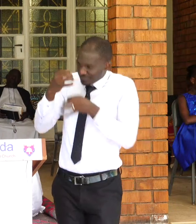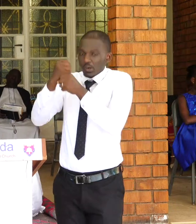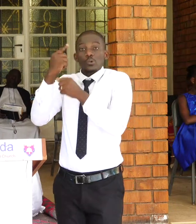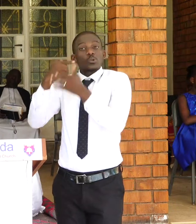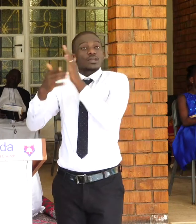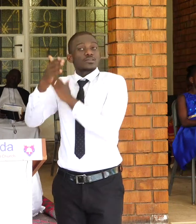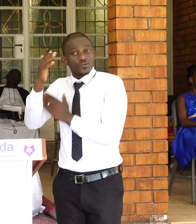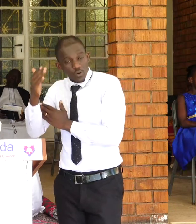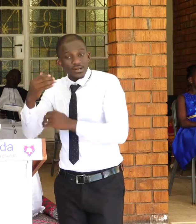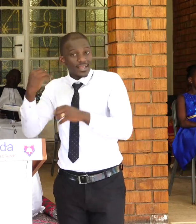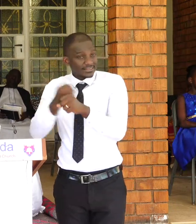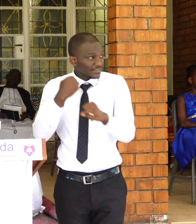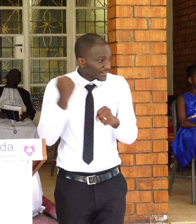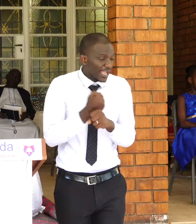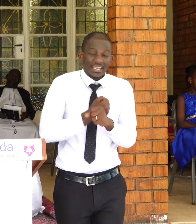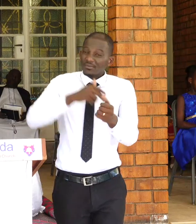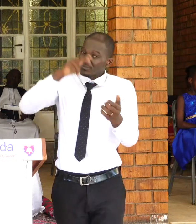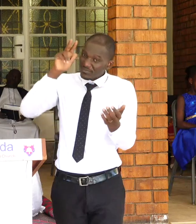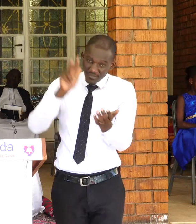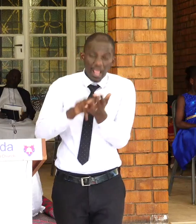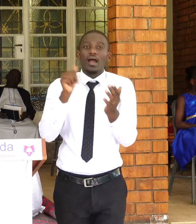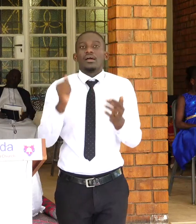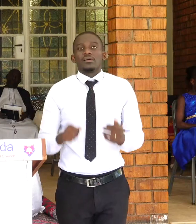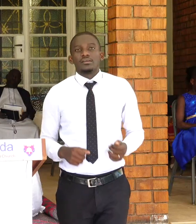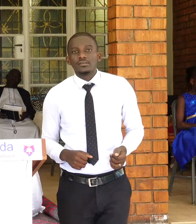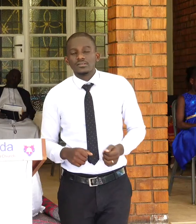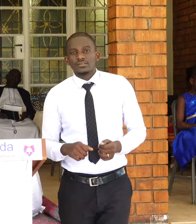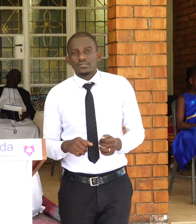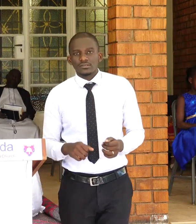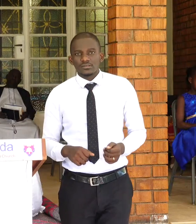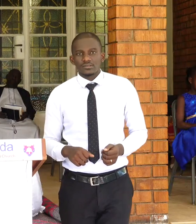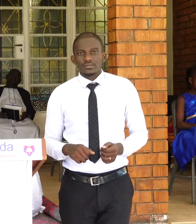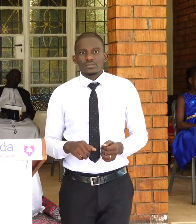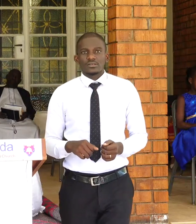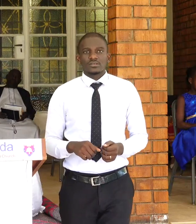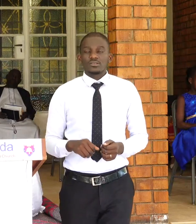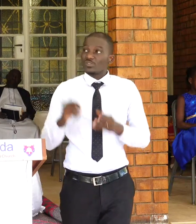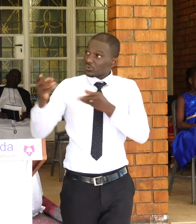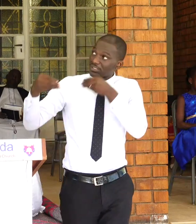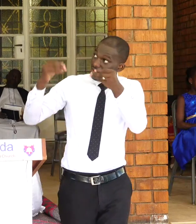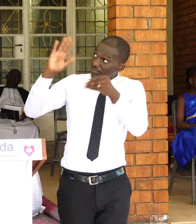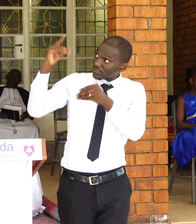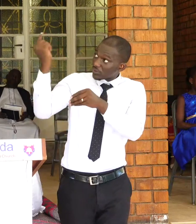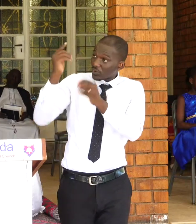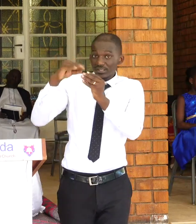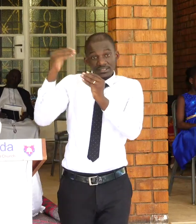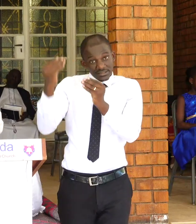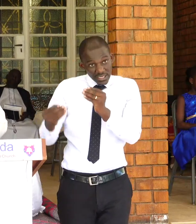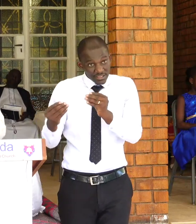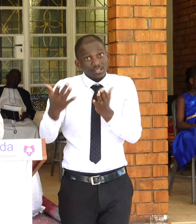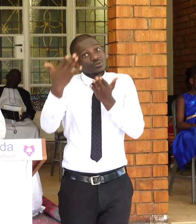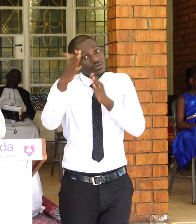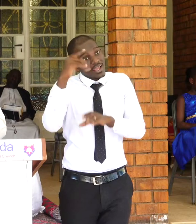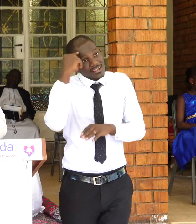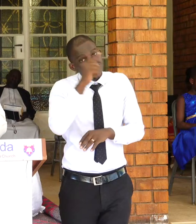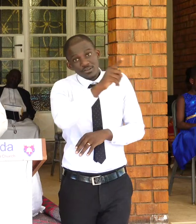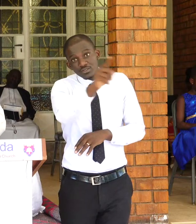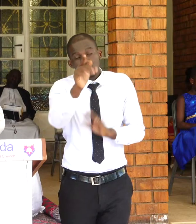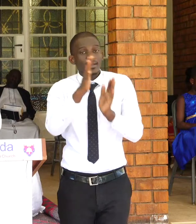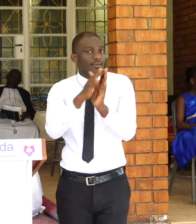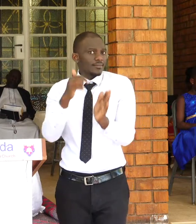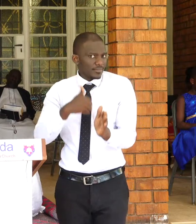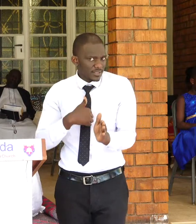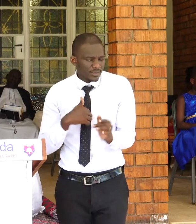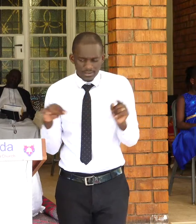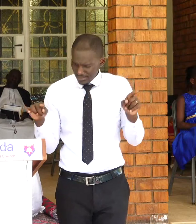Ki ky'akoze eri gwe okuwera omwana wo, omwana we afe ku ki ku lulwo. Ate